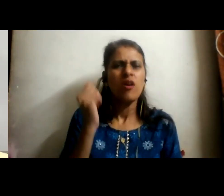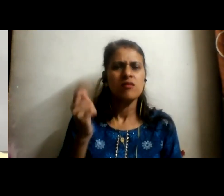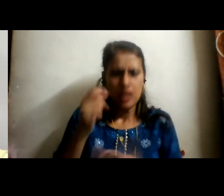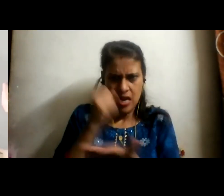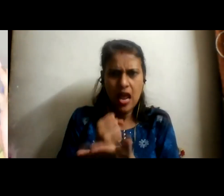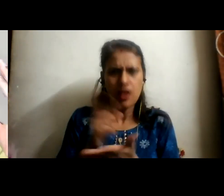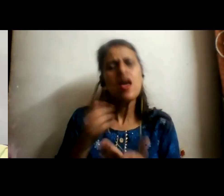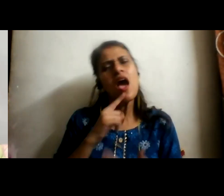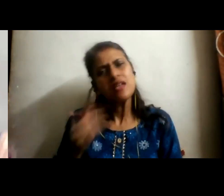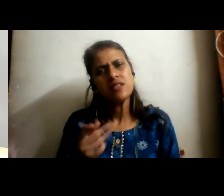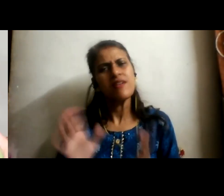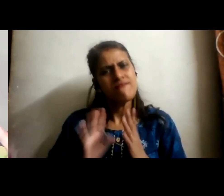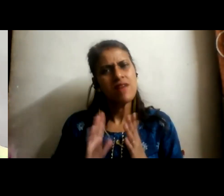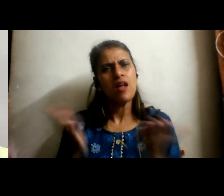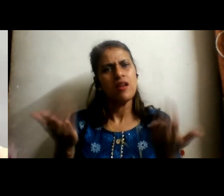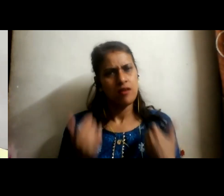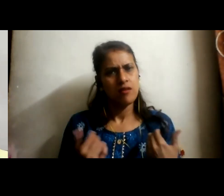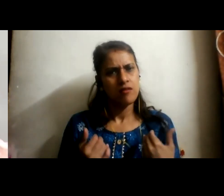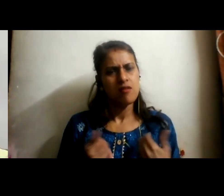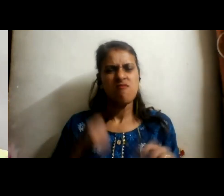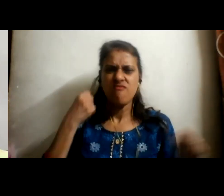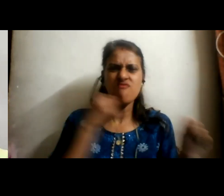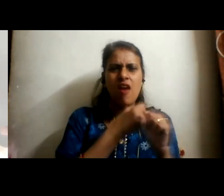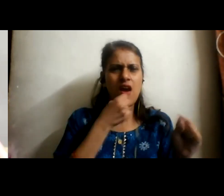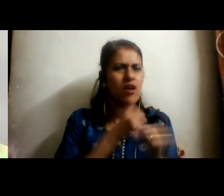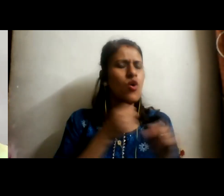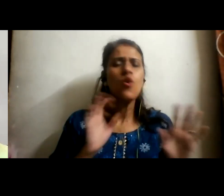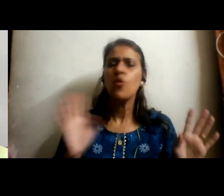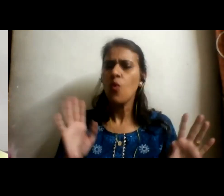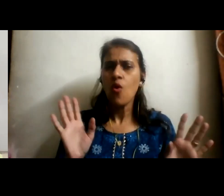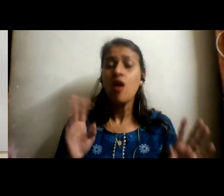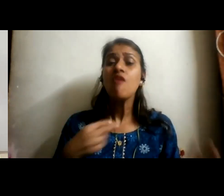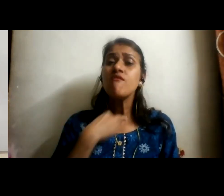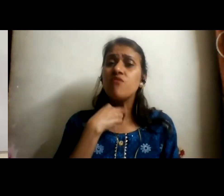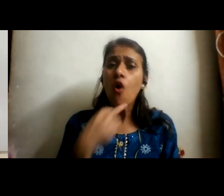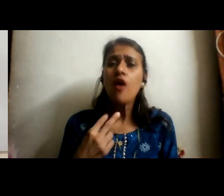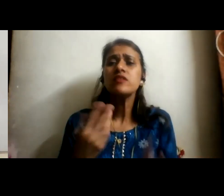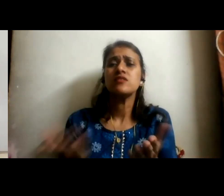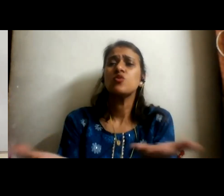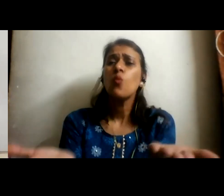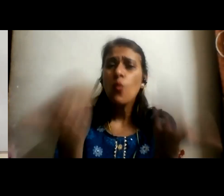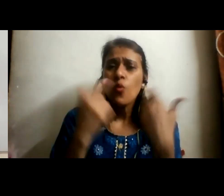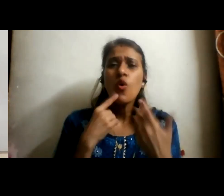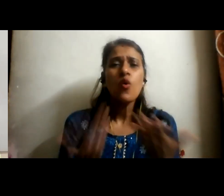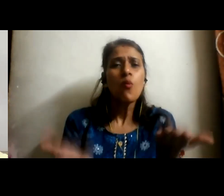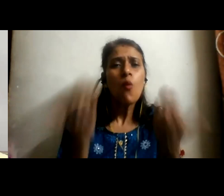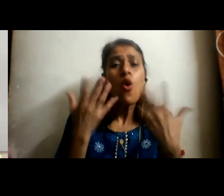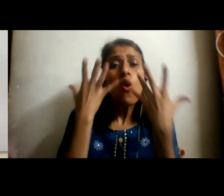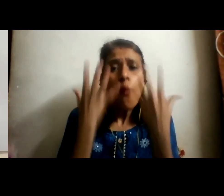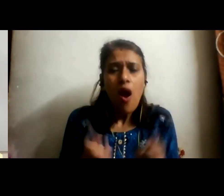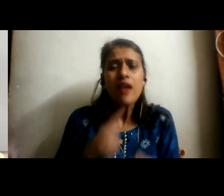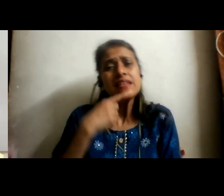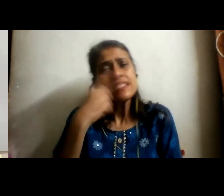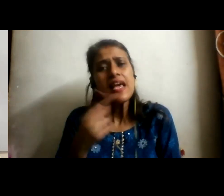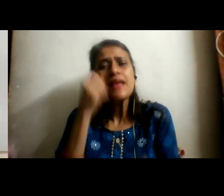राइट्स, नॉट बाय ओनली धरनास और फाइटिंग फॉर इट, इट इज हाउ यू वॉइस योर नीड्स, दैट इज ऑल्सो पॉसिबल नो। सो